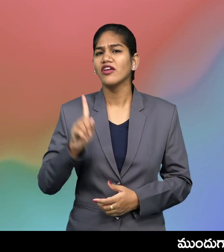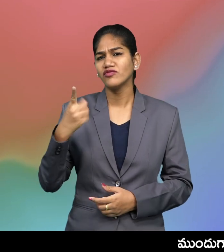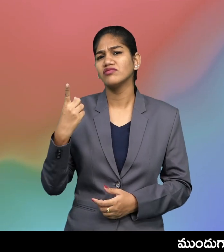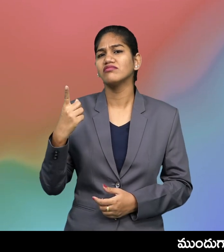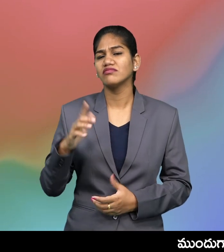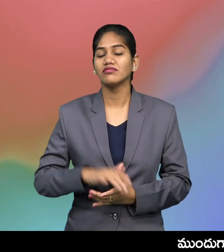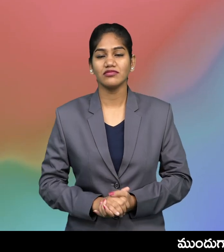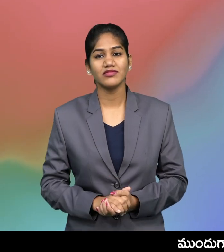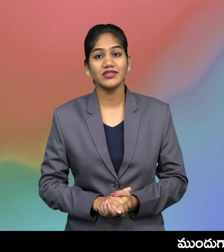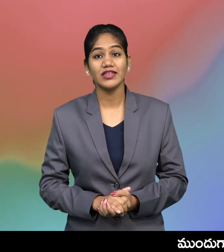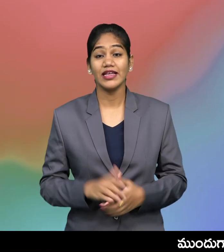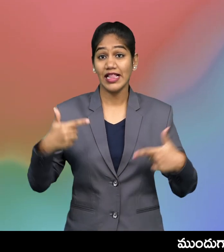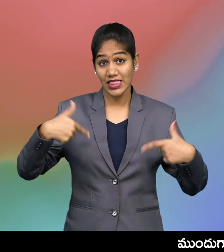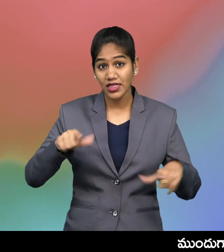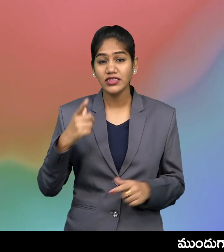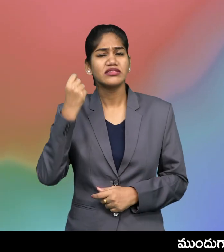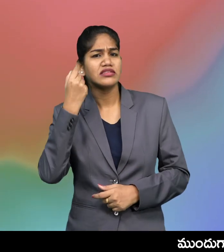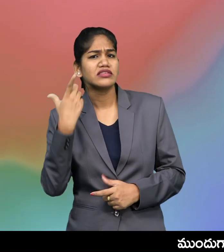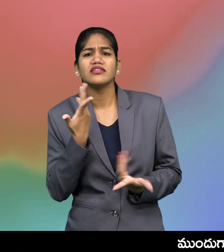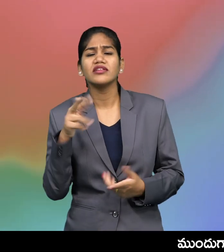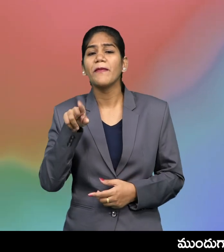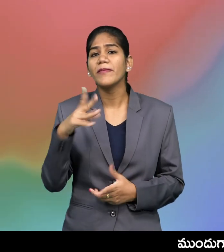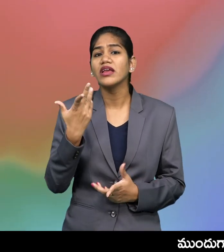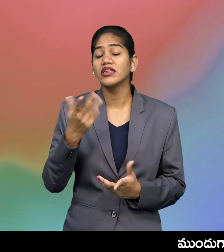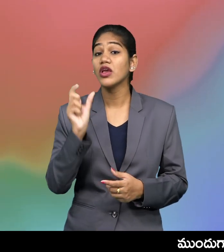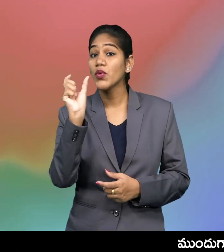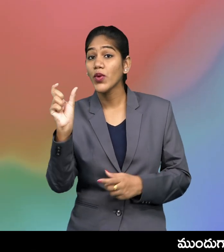ముందుగా విపత్తు అనే పదానికి అర్థాన్ని తెలుసుకుందాం.